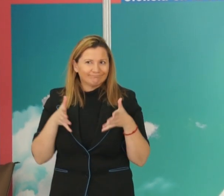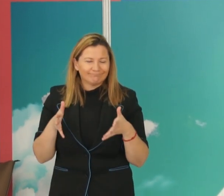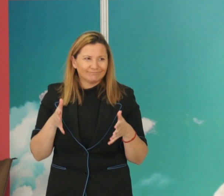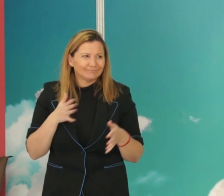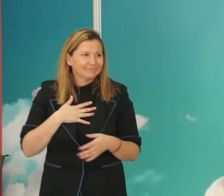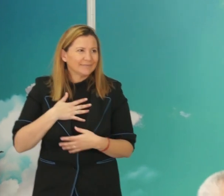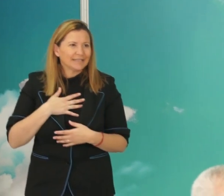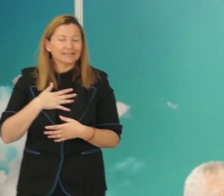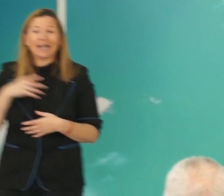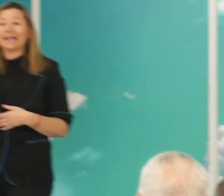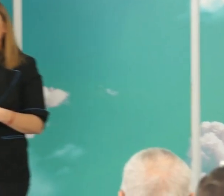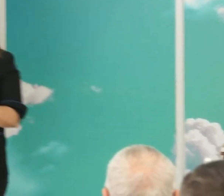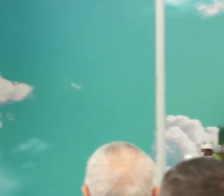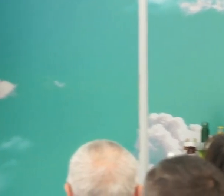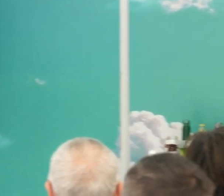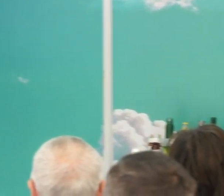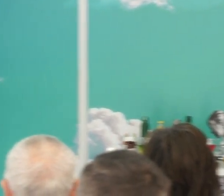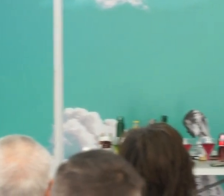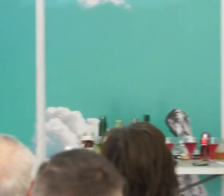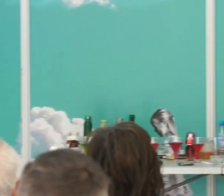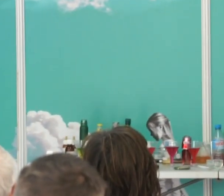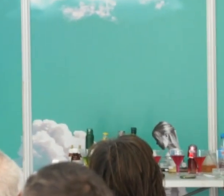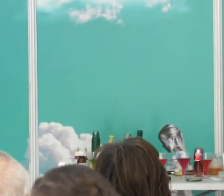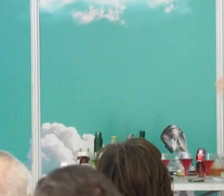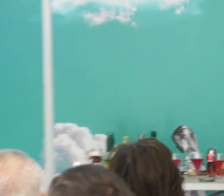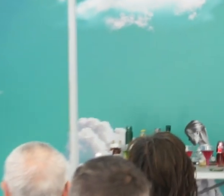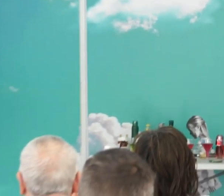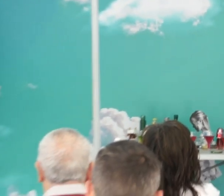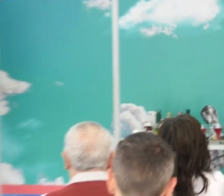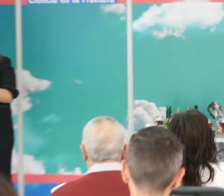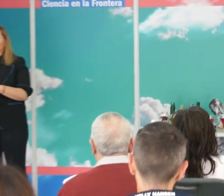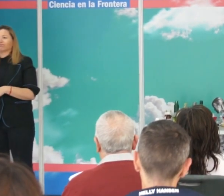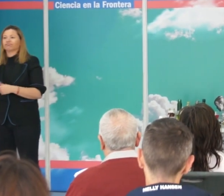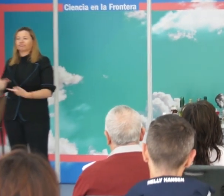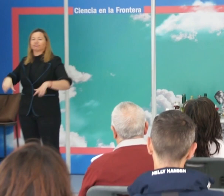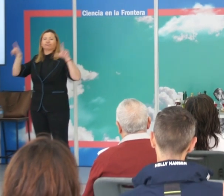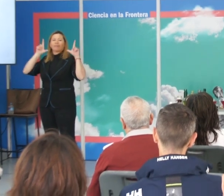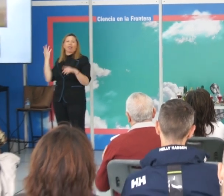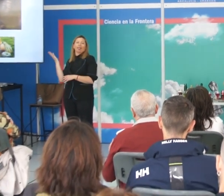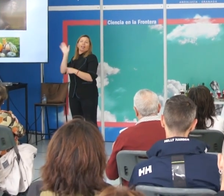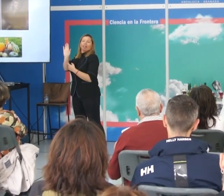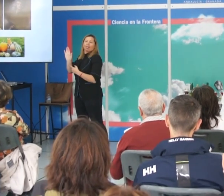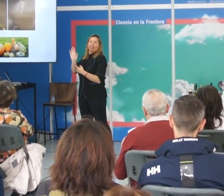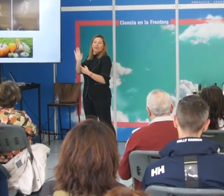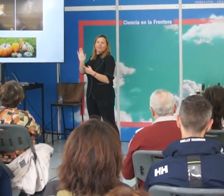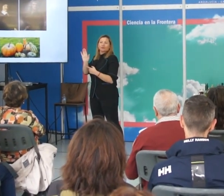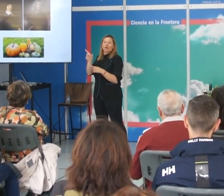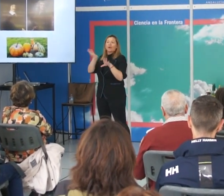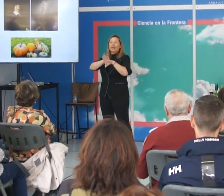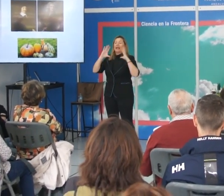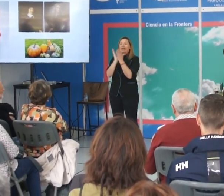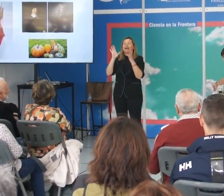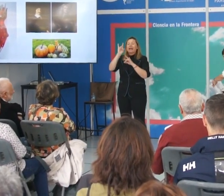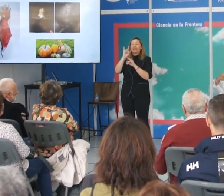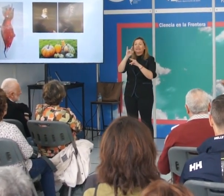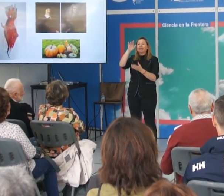Newton se salió con la suya y demostró que, vamos, y quedó demostrado que la Tierra estaba achatada por los polos.